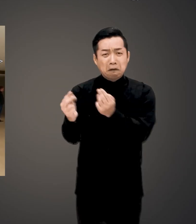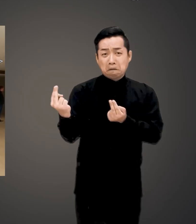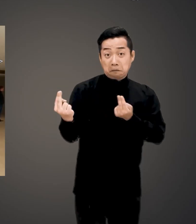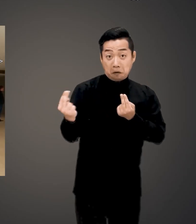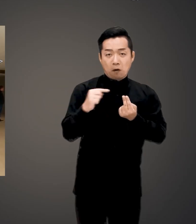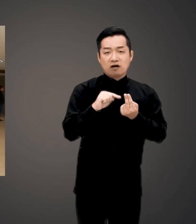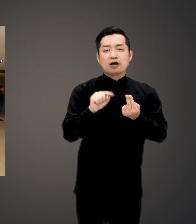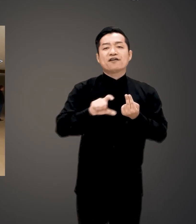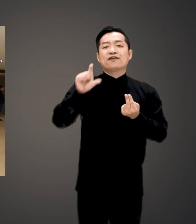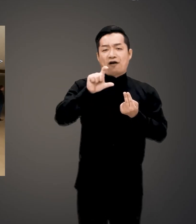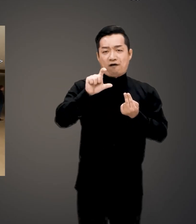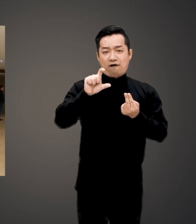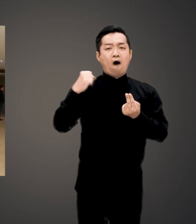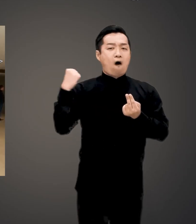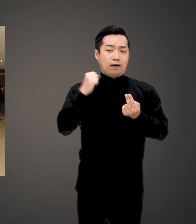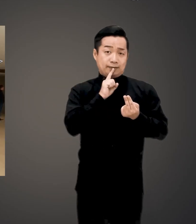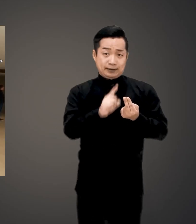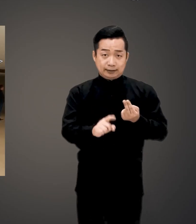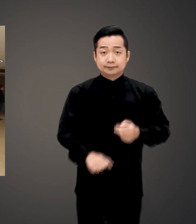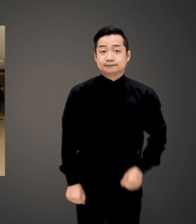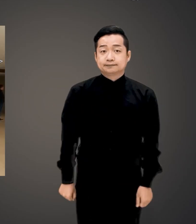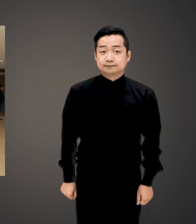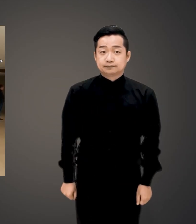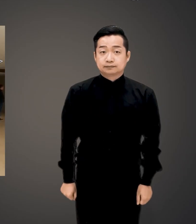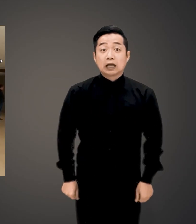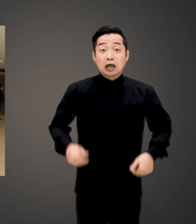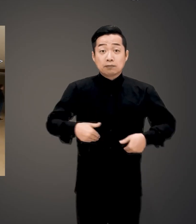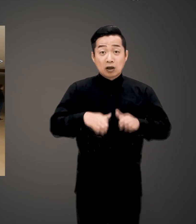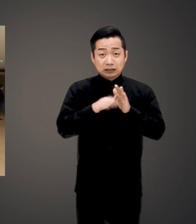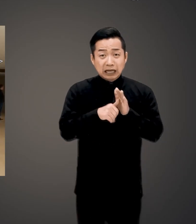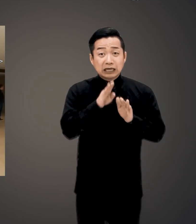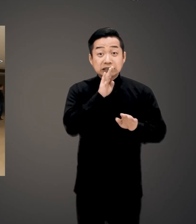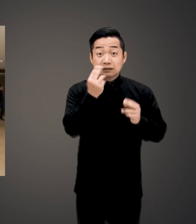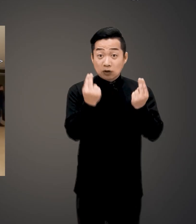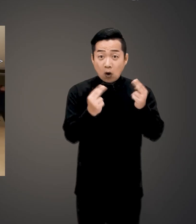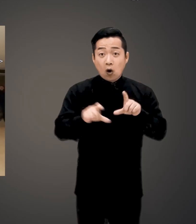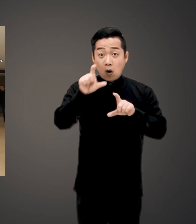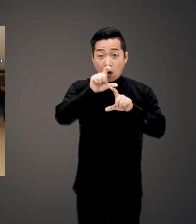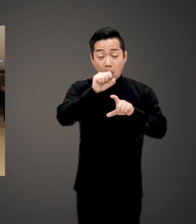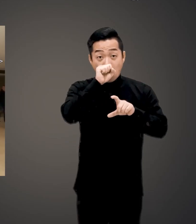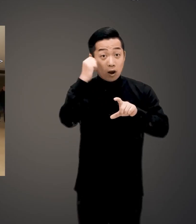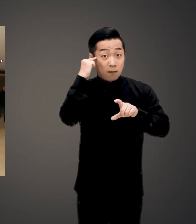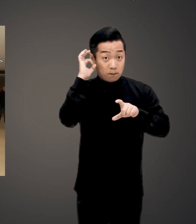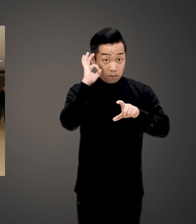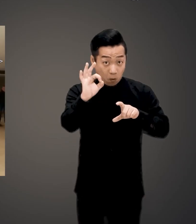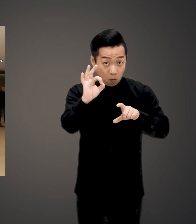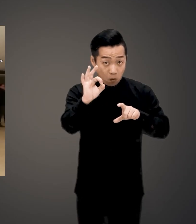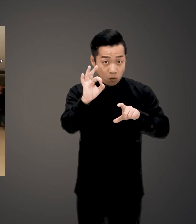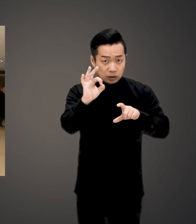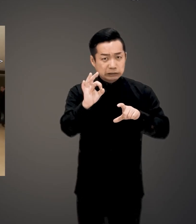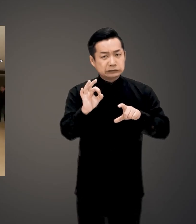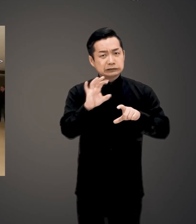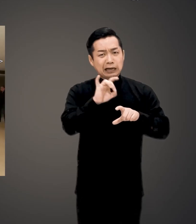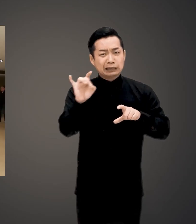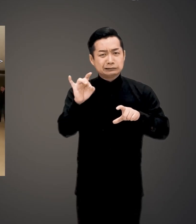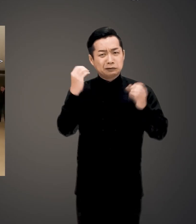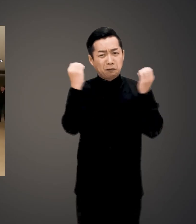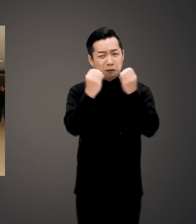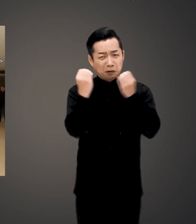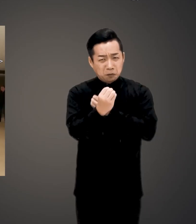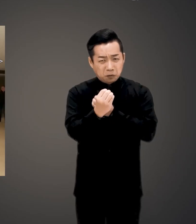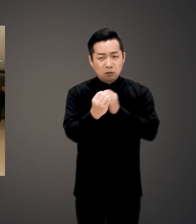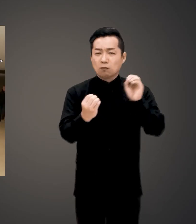könnten. Man traut sie sich zu. Also diese sich schöner sehen, als man ist, ist nicht